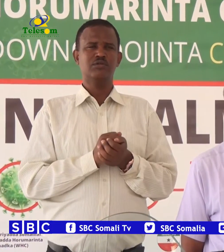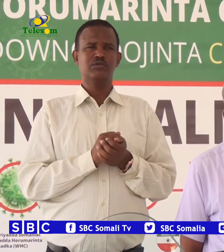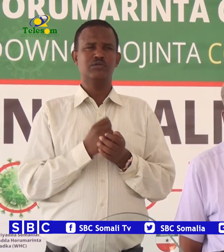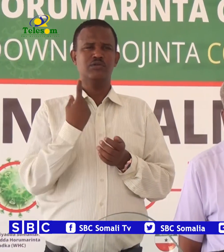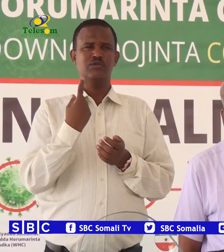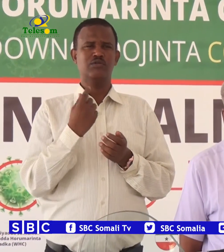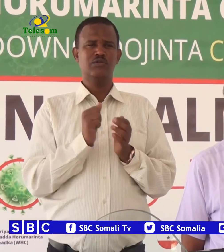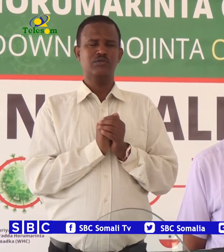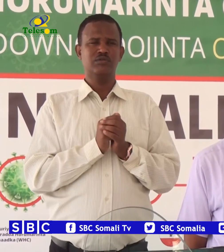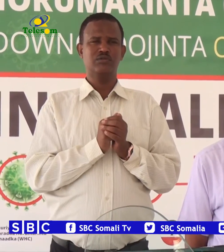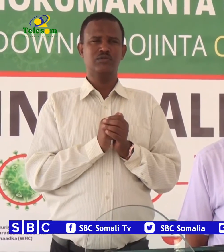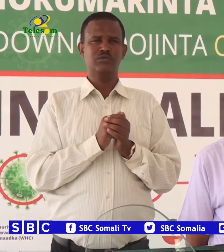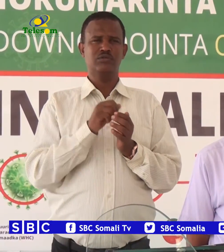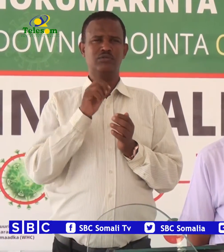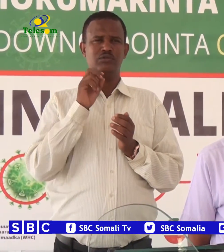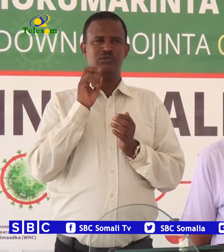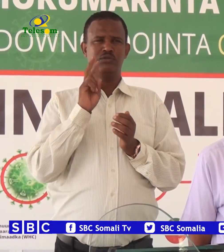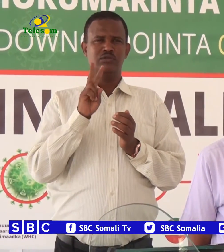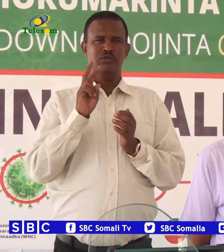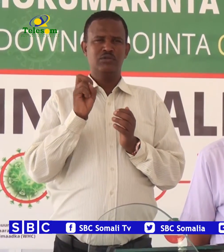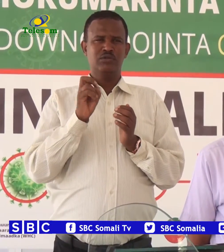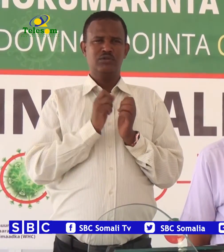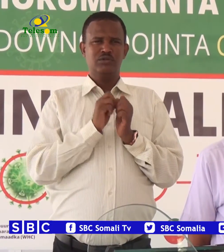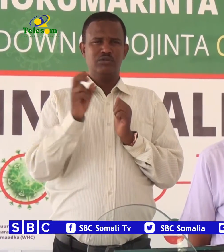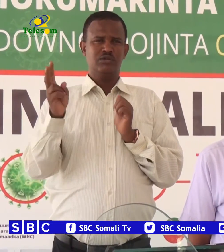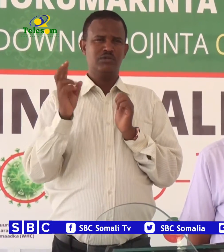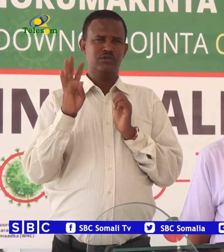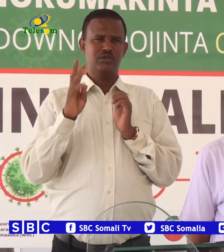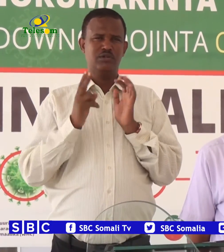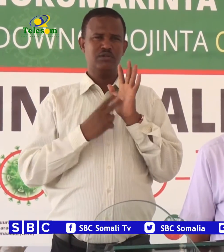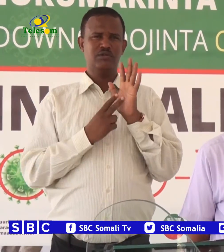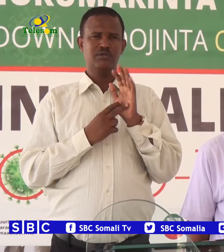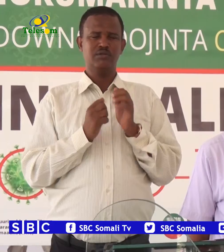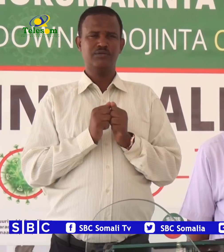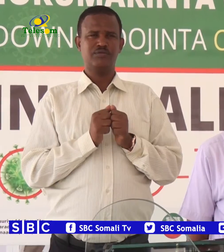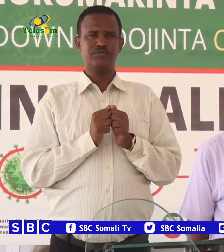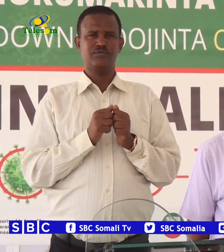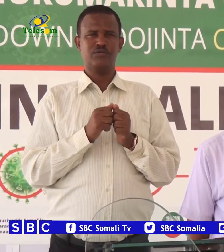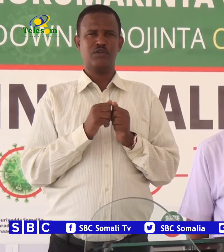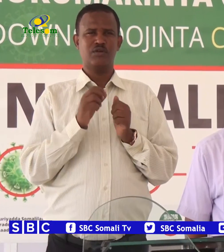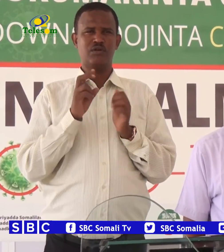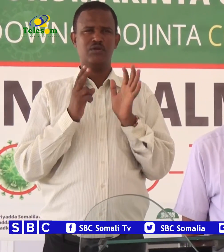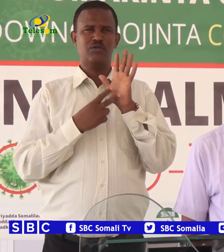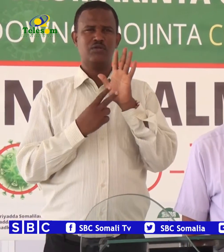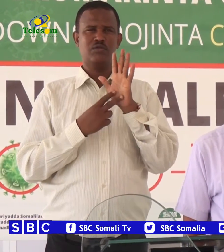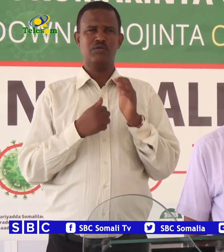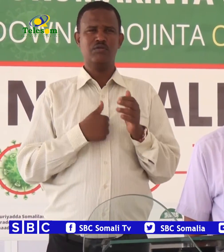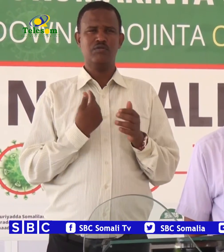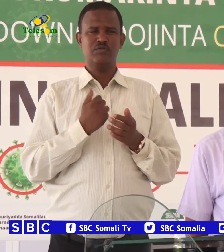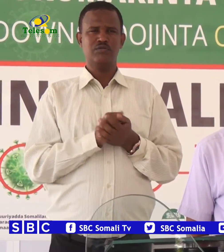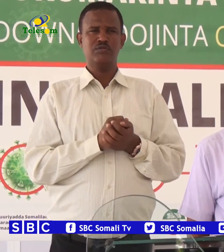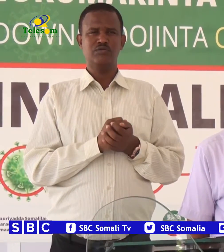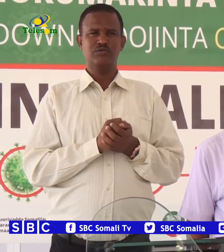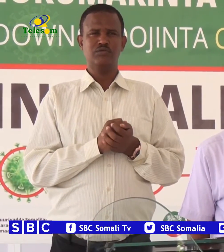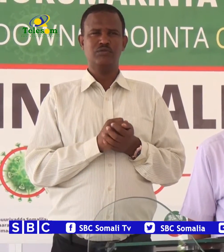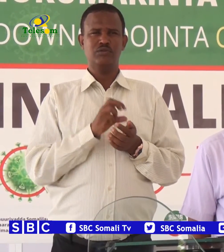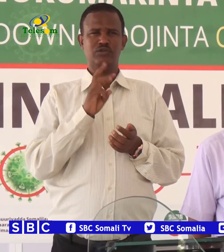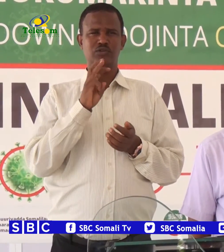jirna waxa ah 7 qof 30 jir 30 jirna waxa ah 3